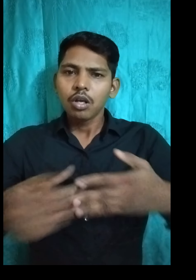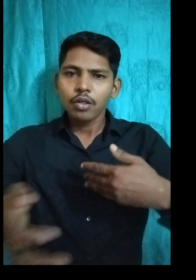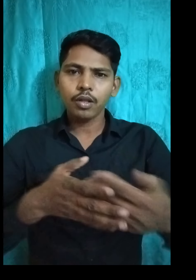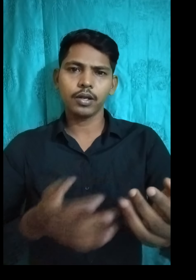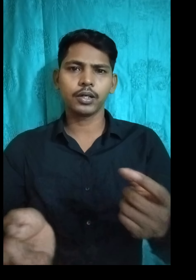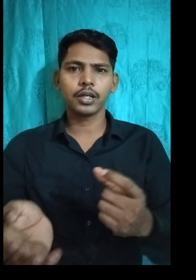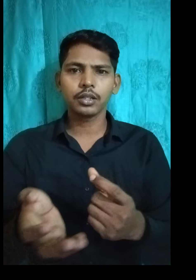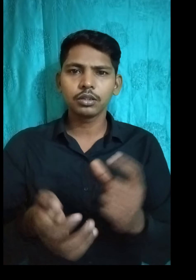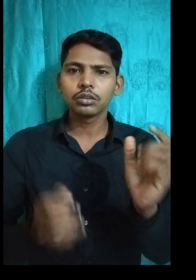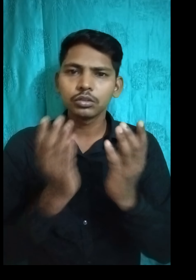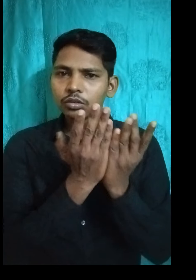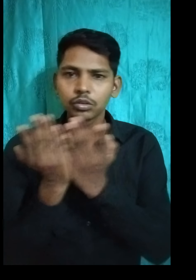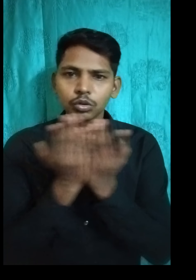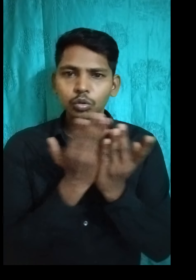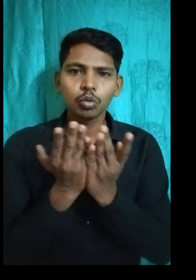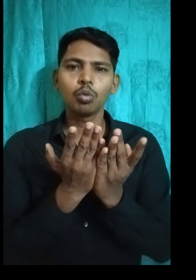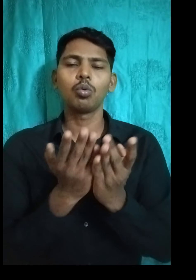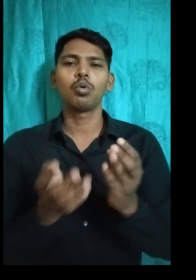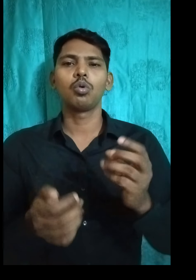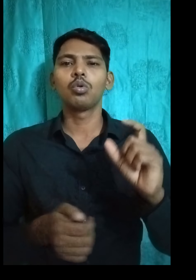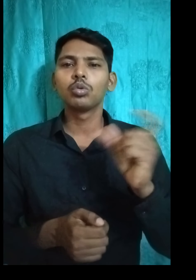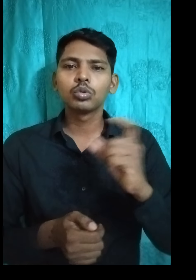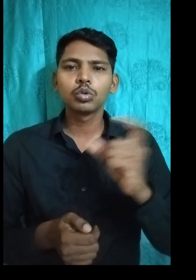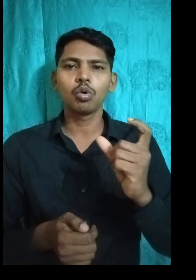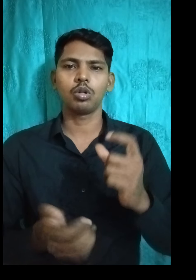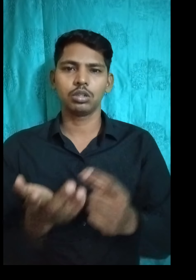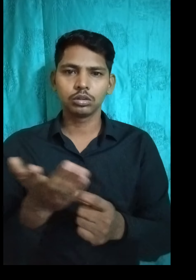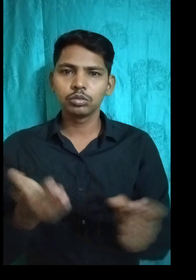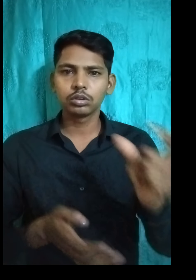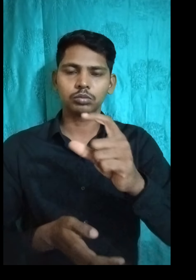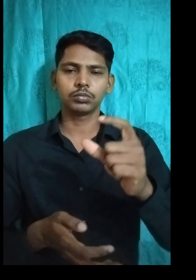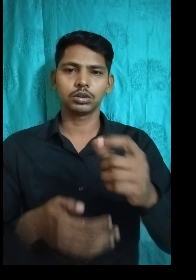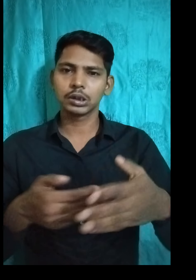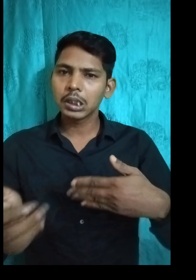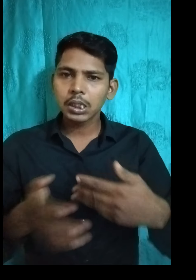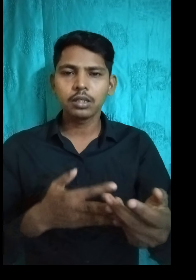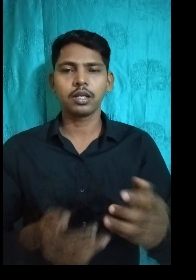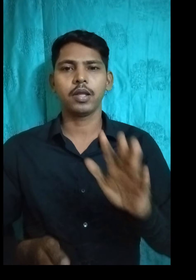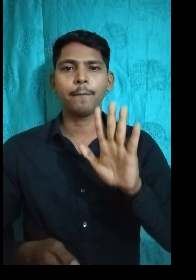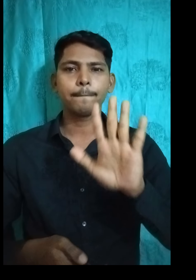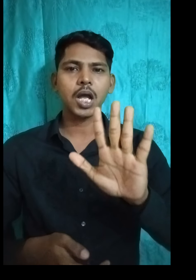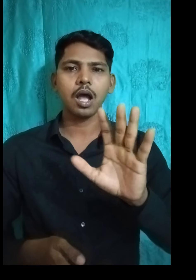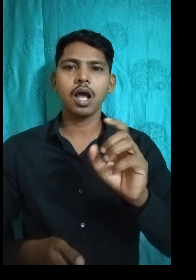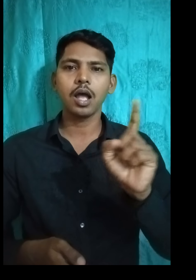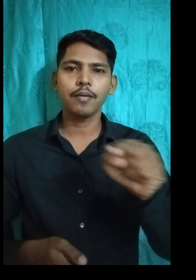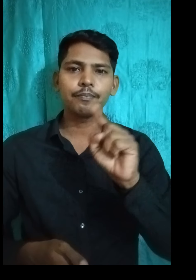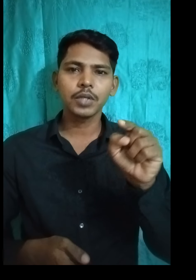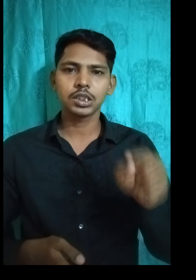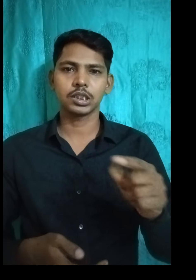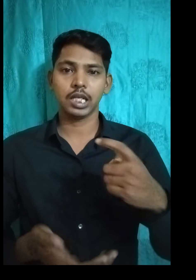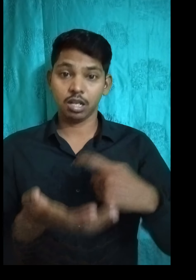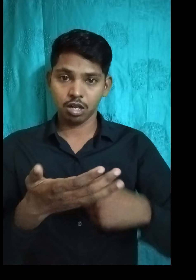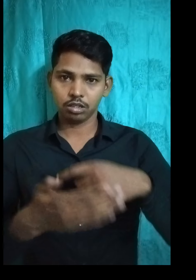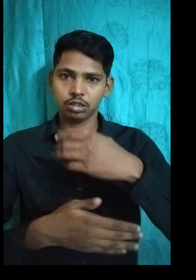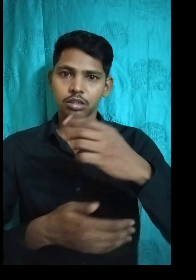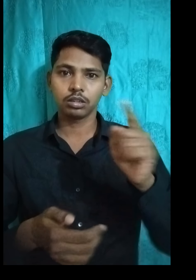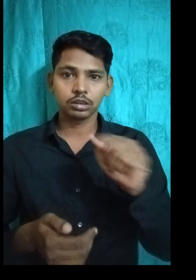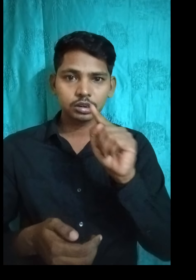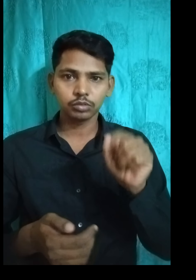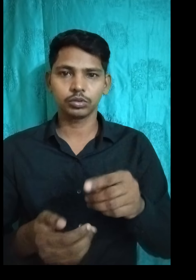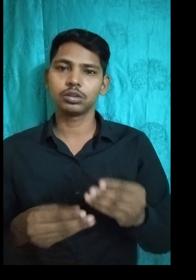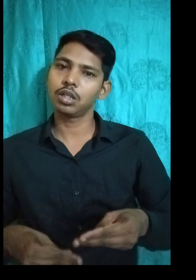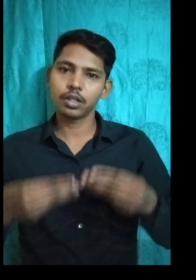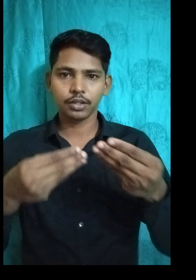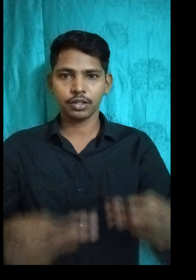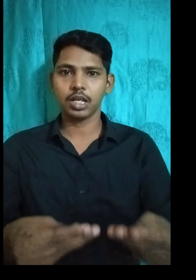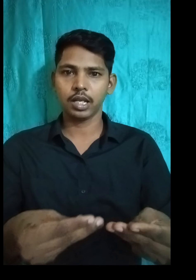5% सीट आरक्षित रखती है। आपको 5% सीटों पर आरक्षण का लाभ प्राप्त होता है। ऐसे